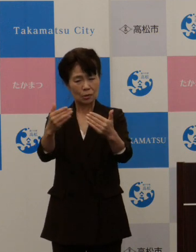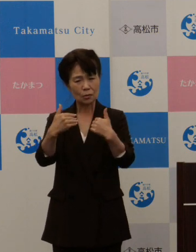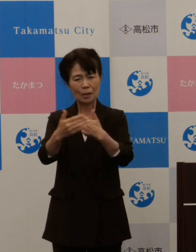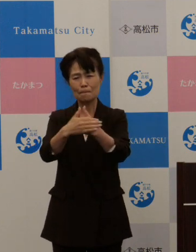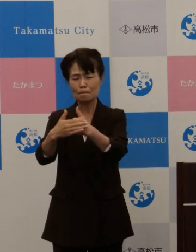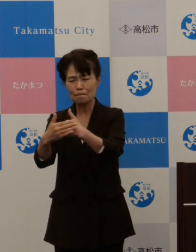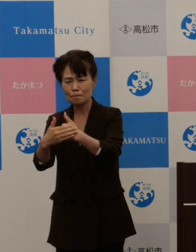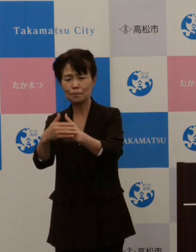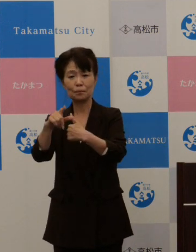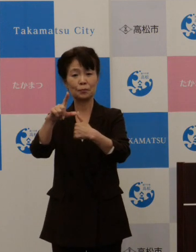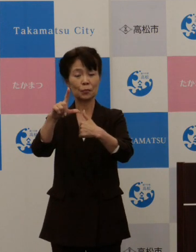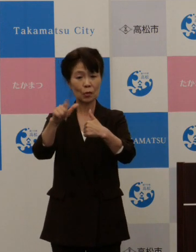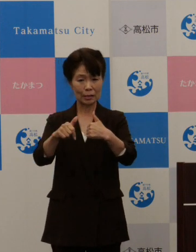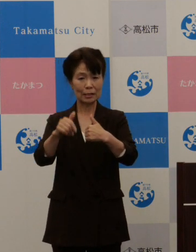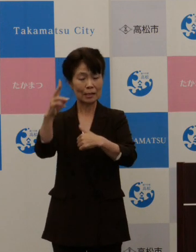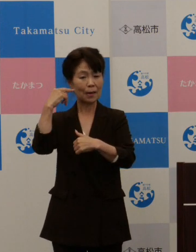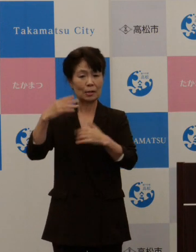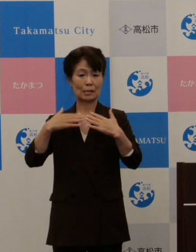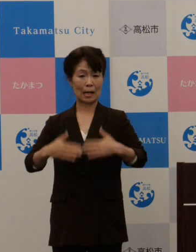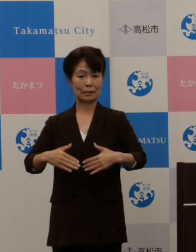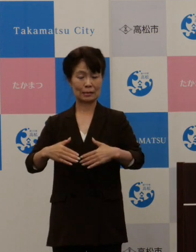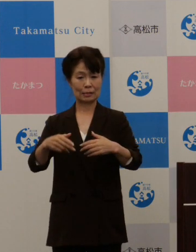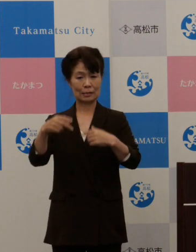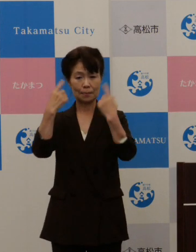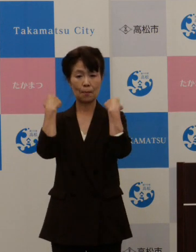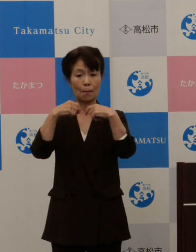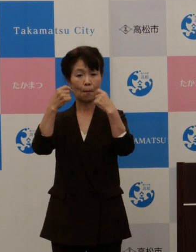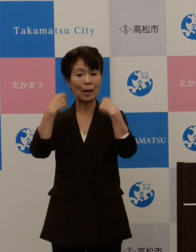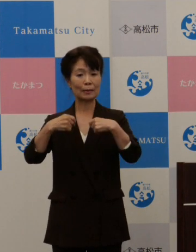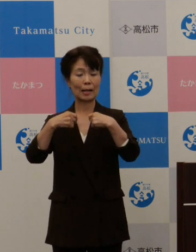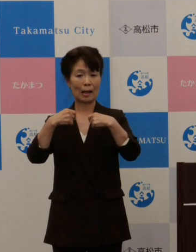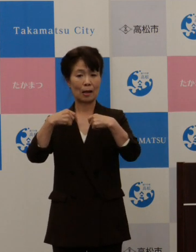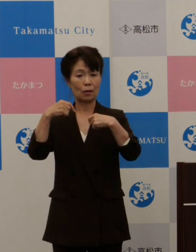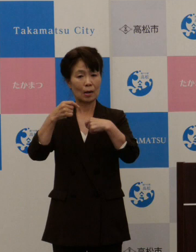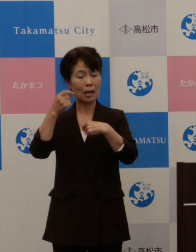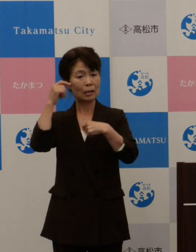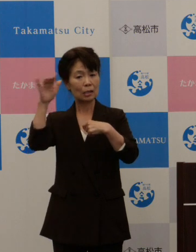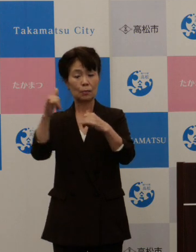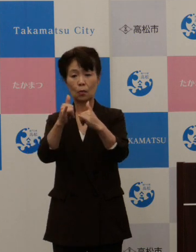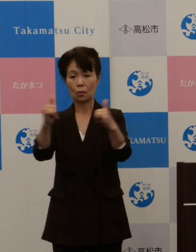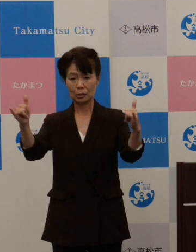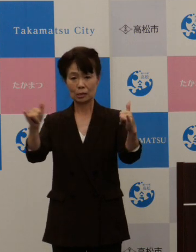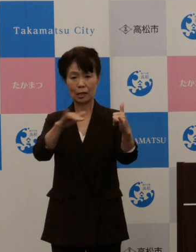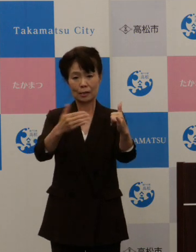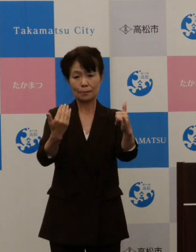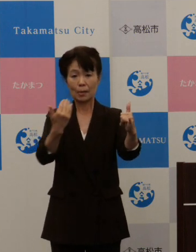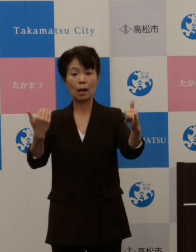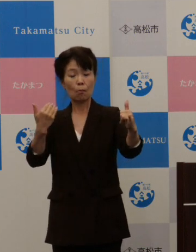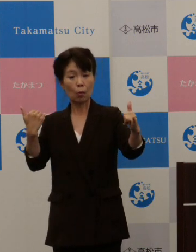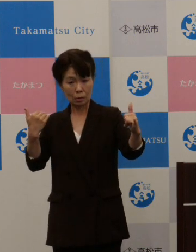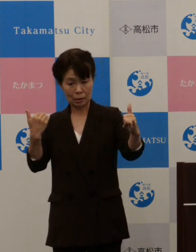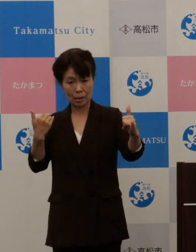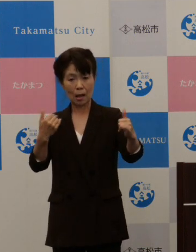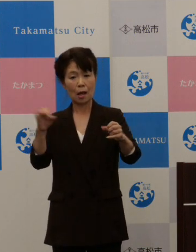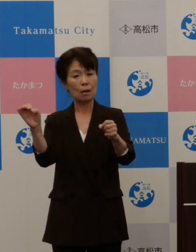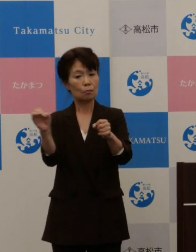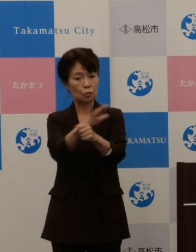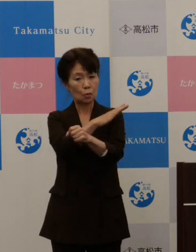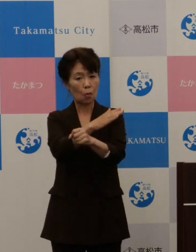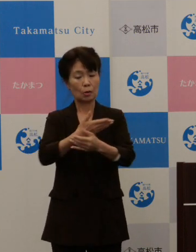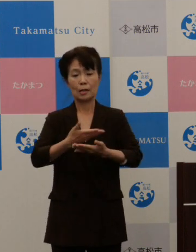けられるように、この高松安心バンダナにつきまして、希望者へあらかじめ無料で個別配布